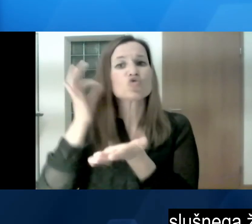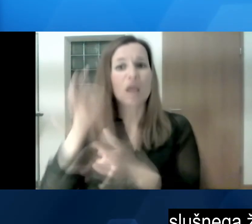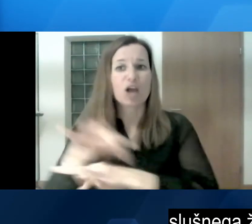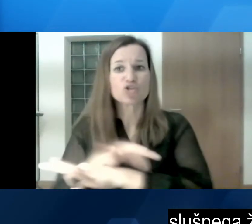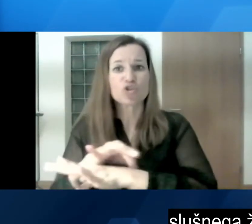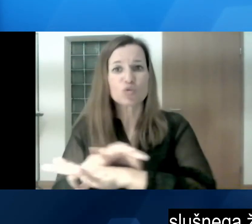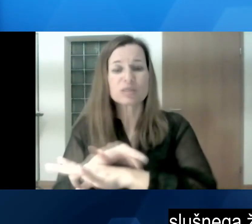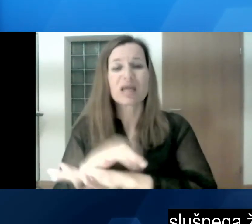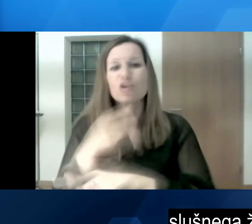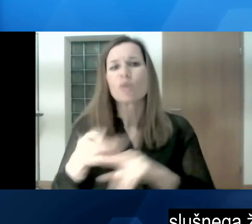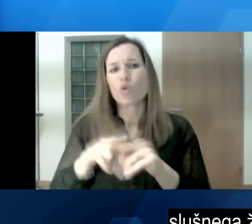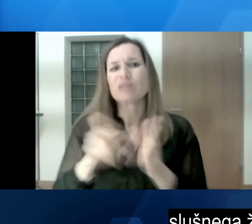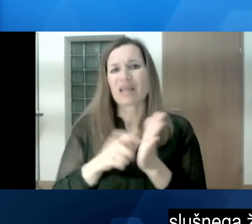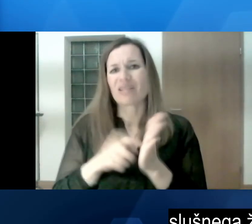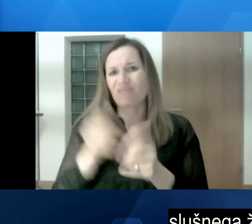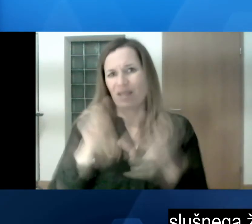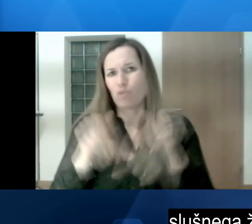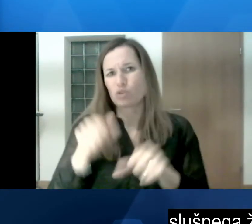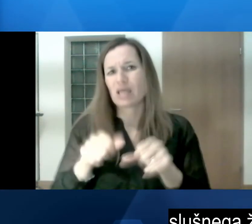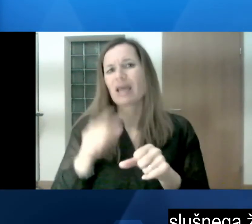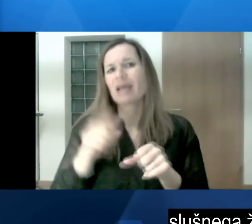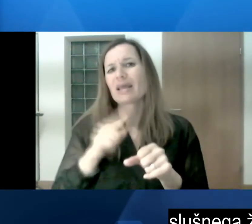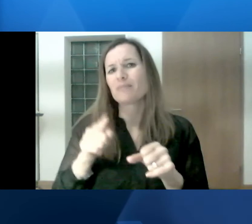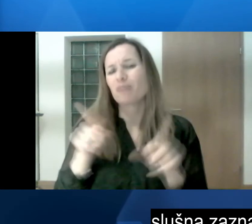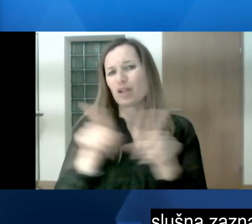zahtevnejši poseg in pa seveda na nek način